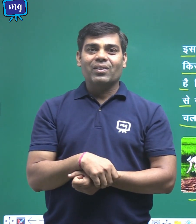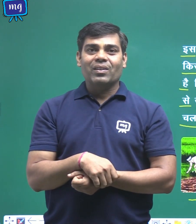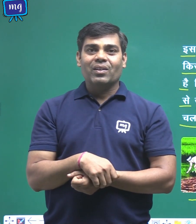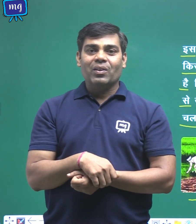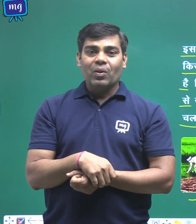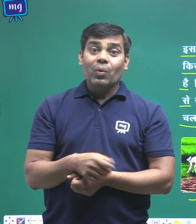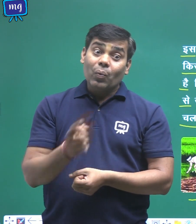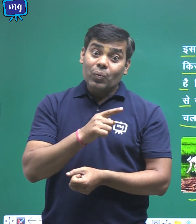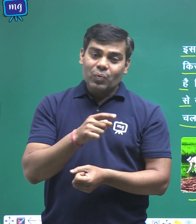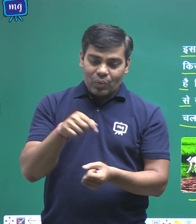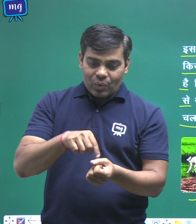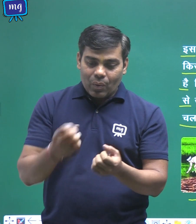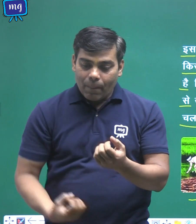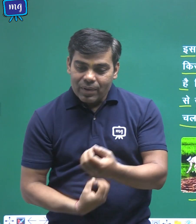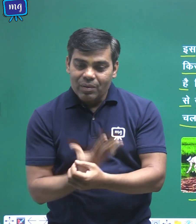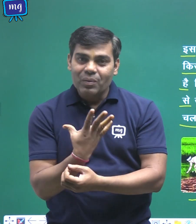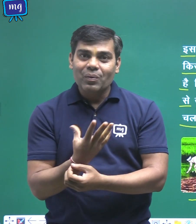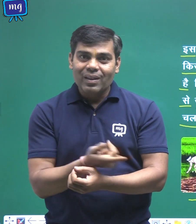उसको बो रहा है।